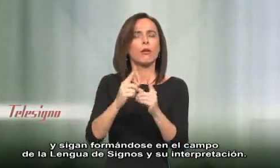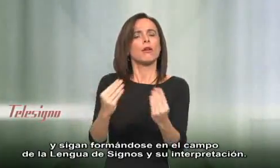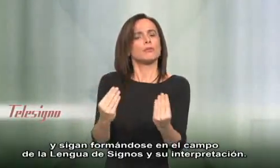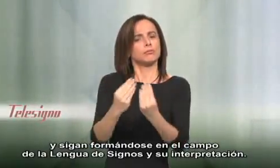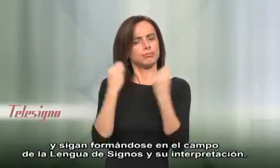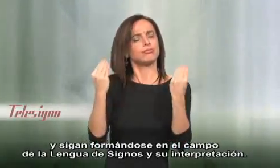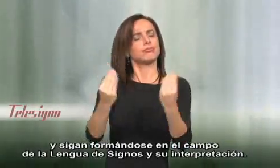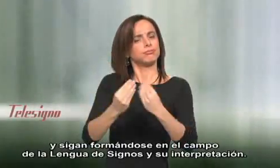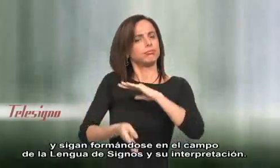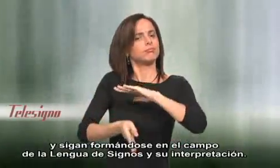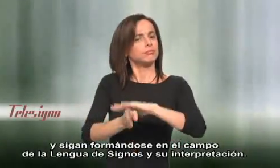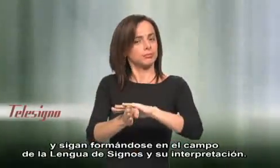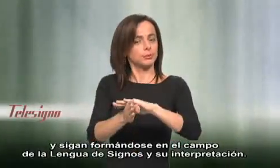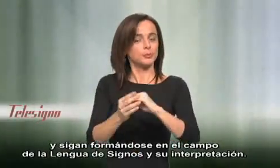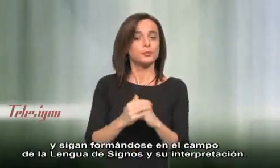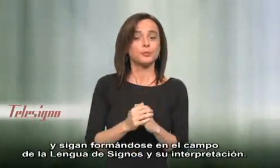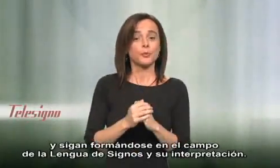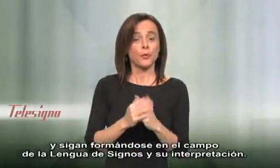interpretación.